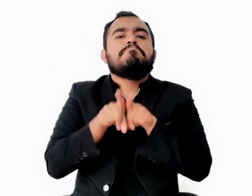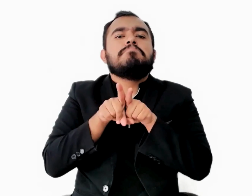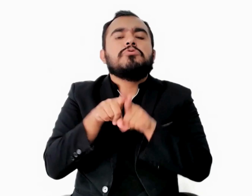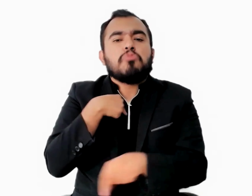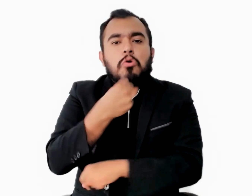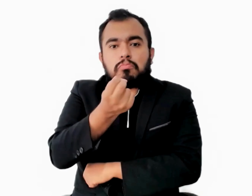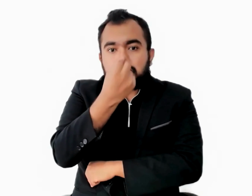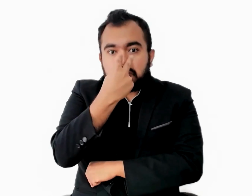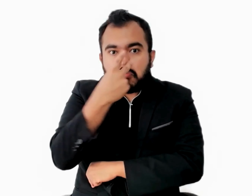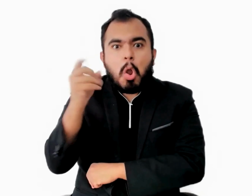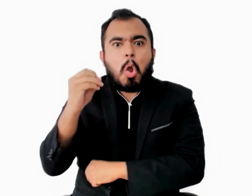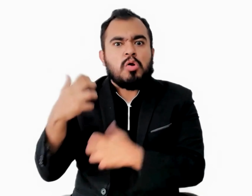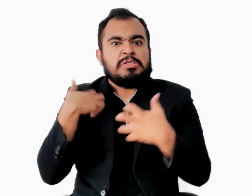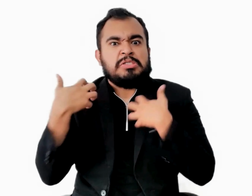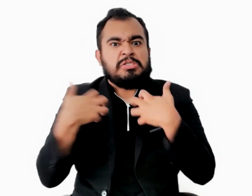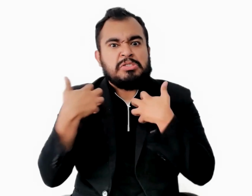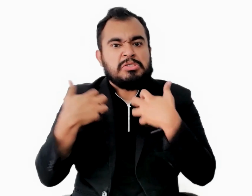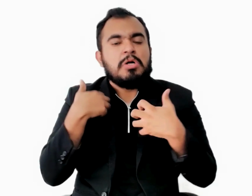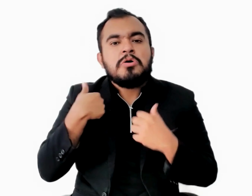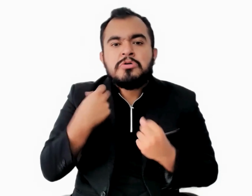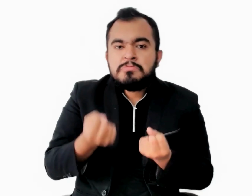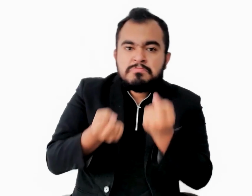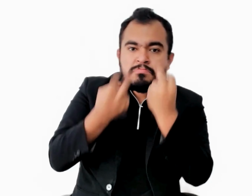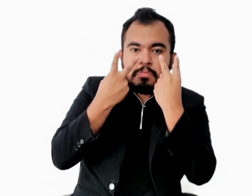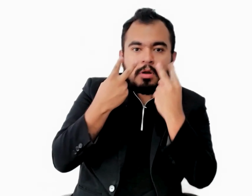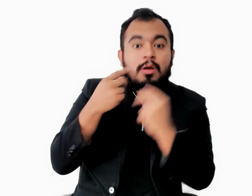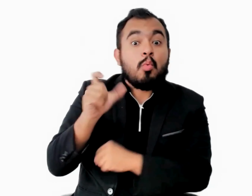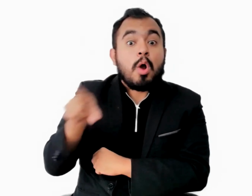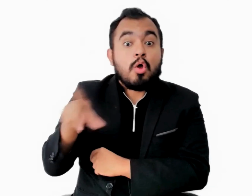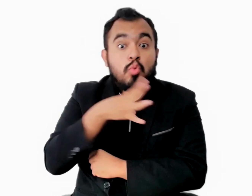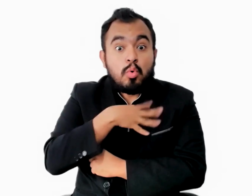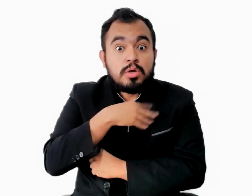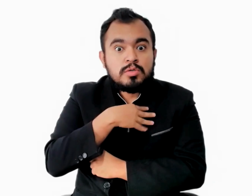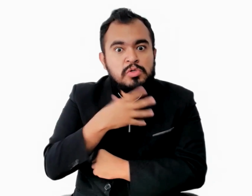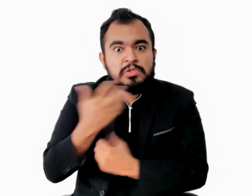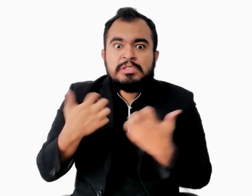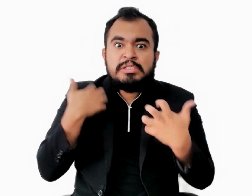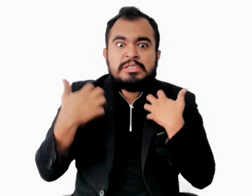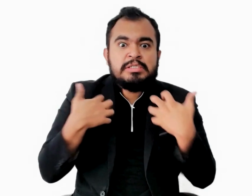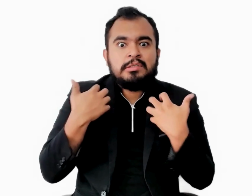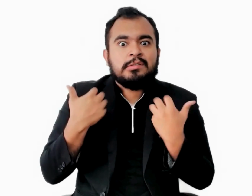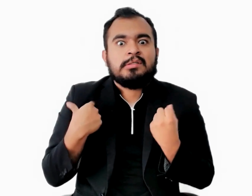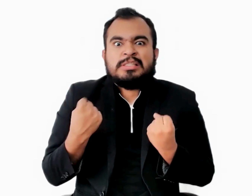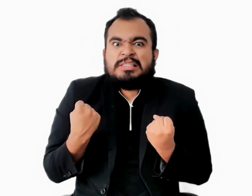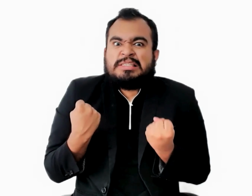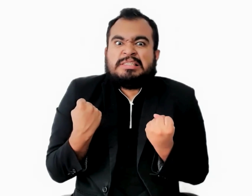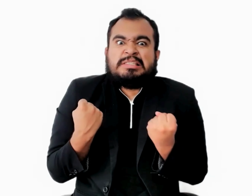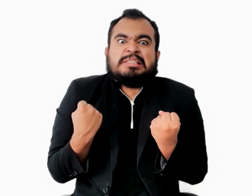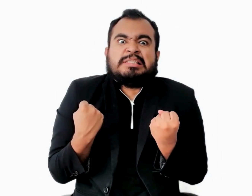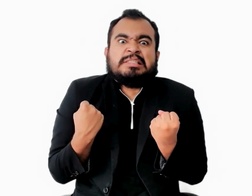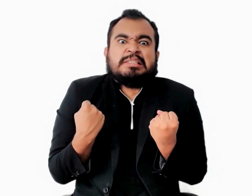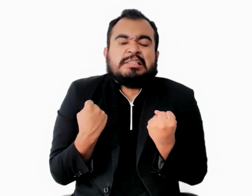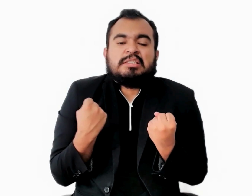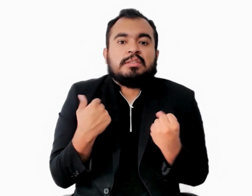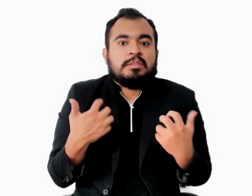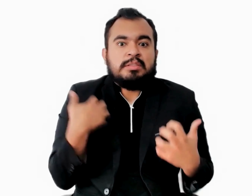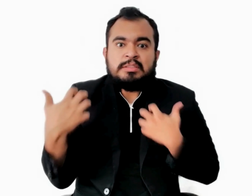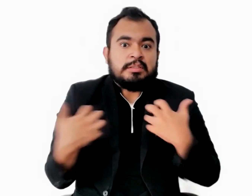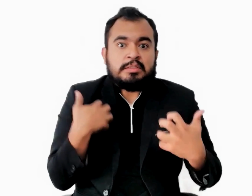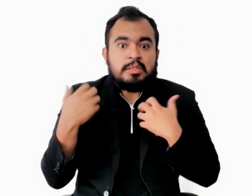la frustración de los demás, en concreto de mis hijos, ¿no? Cuando mis hijos se frustran, es como, oh, y mi primera reacción es